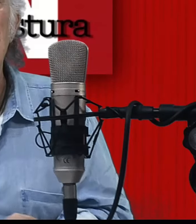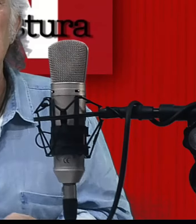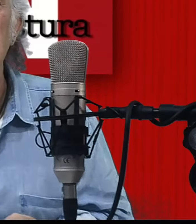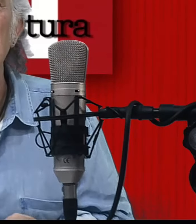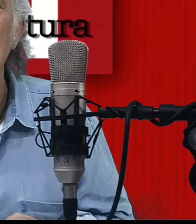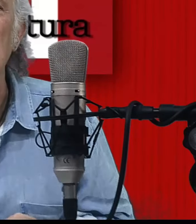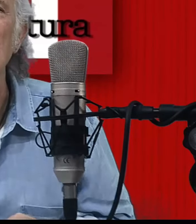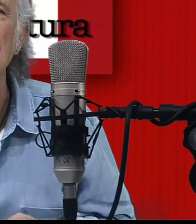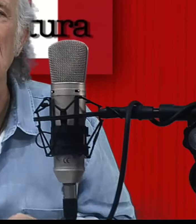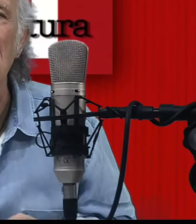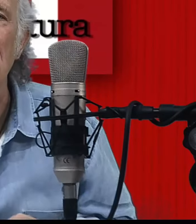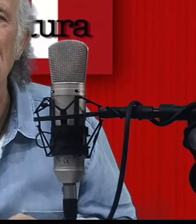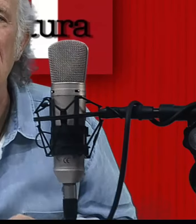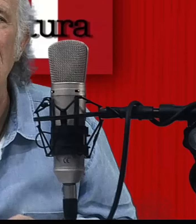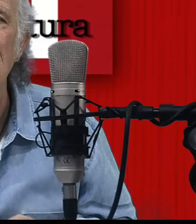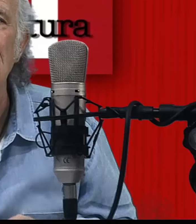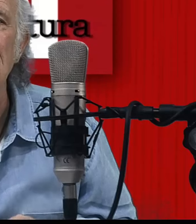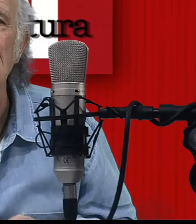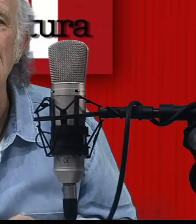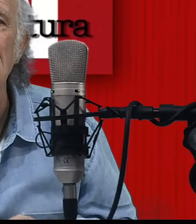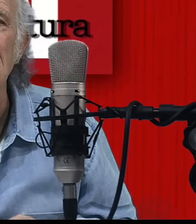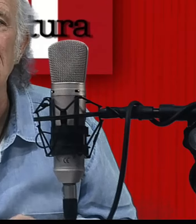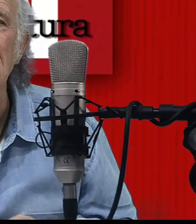las palabras de Óscar Unza de la Vega